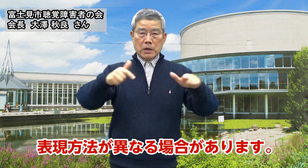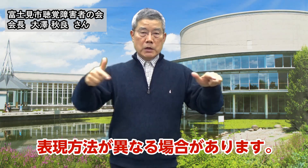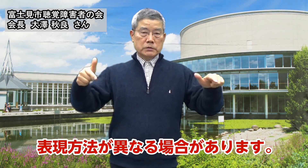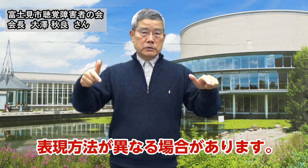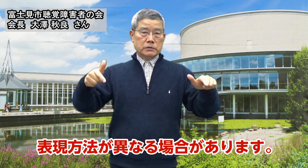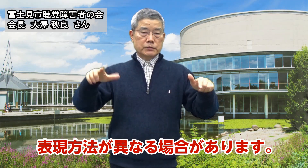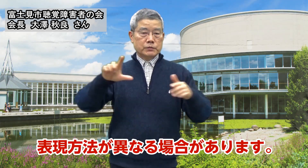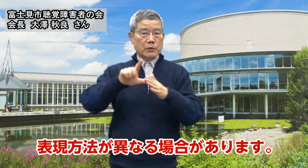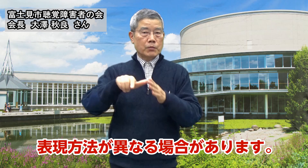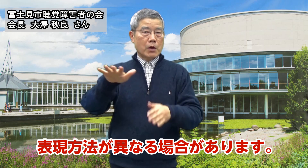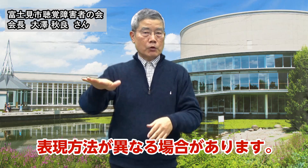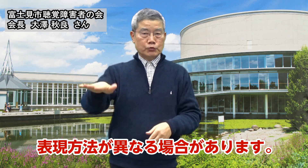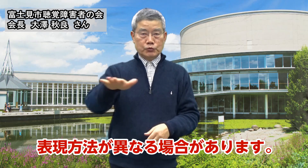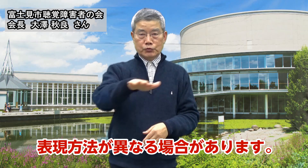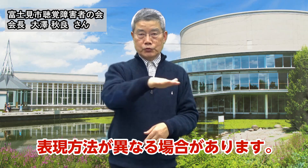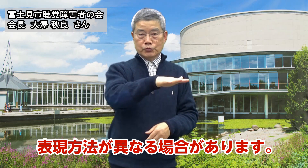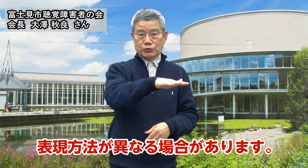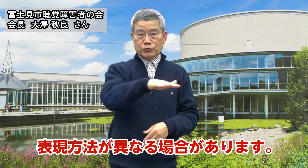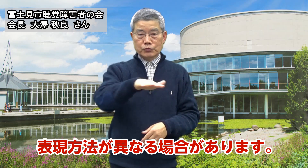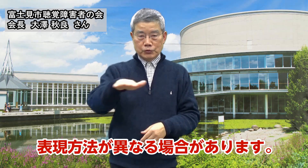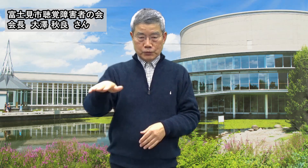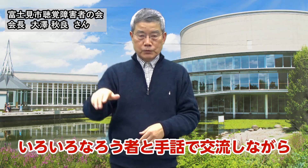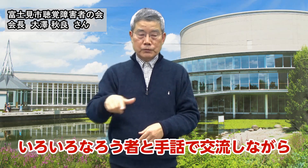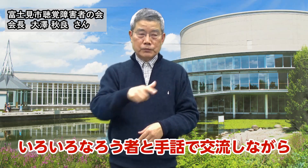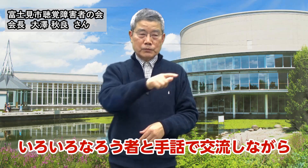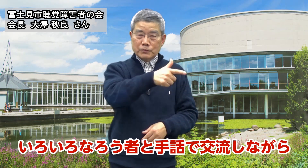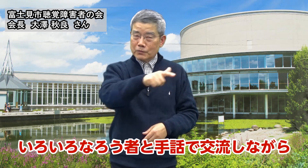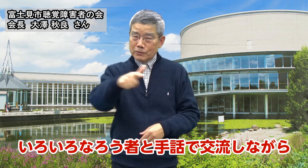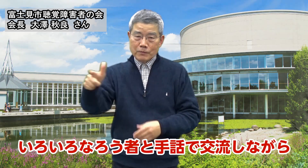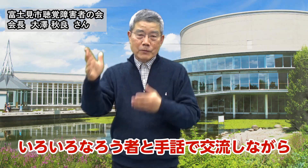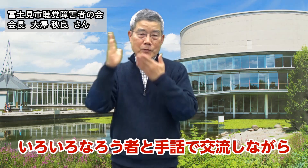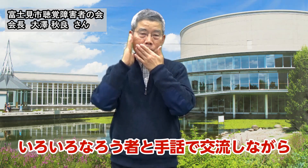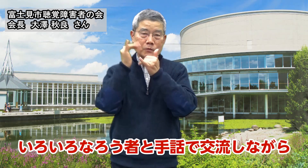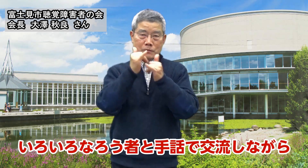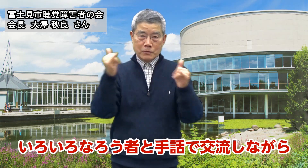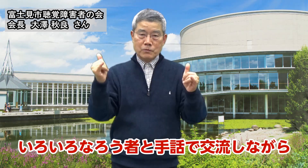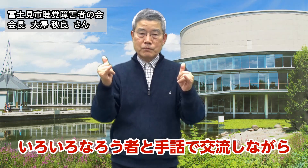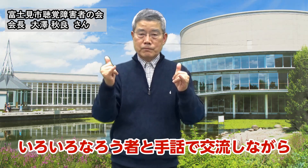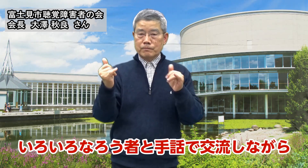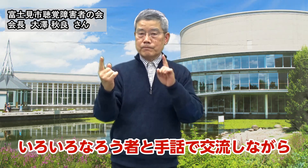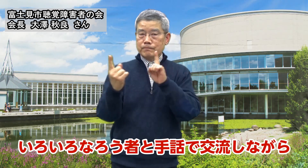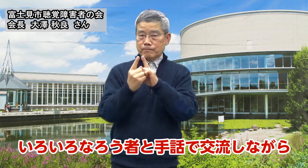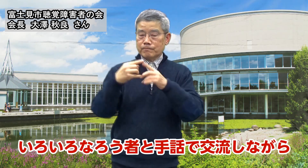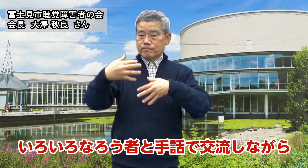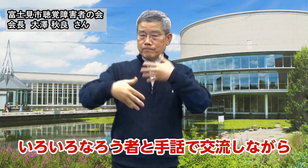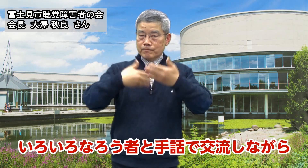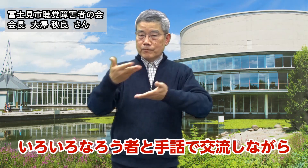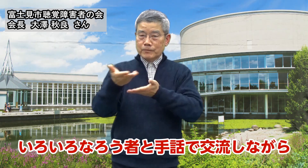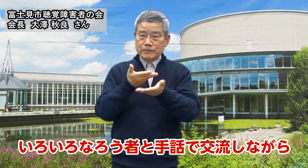る場合があります。いろいろな聾者と手